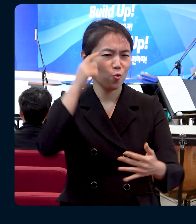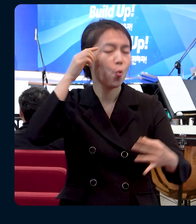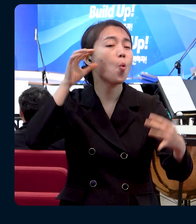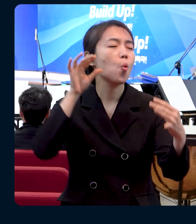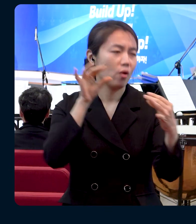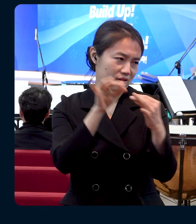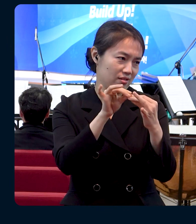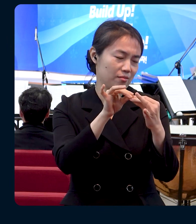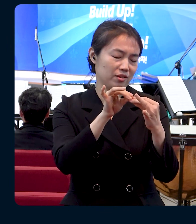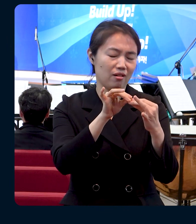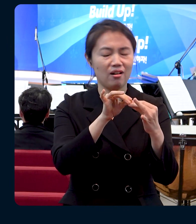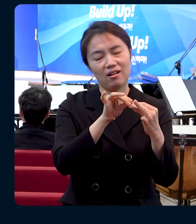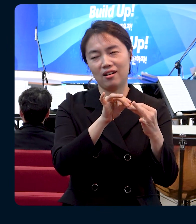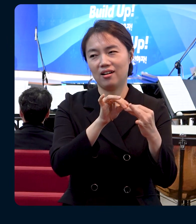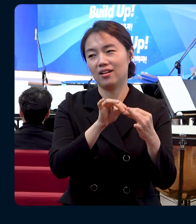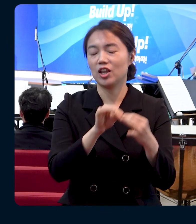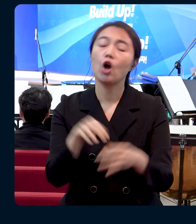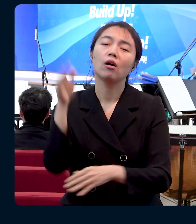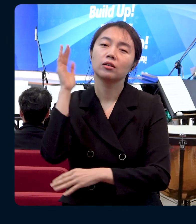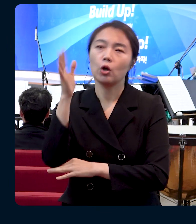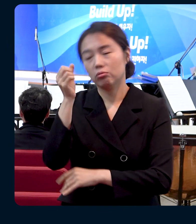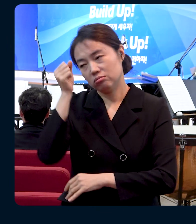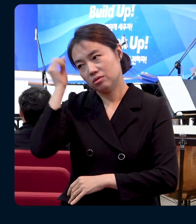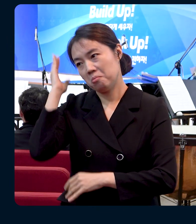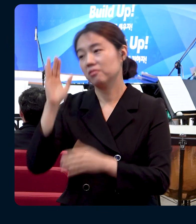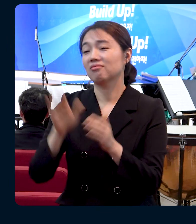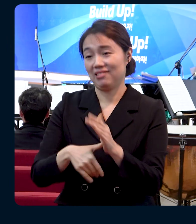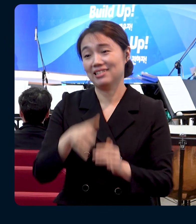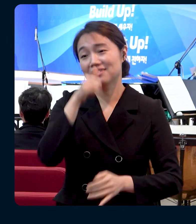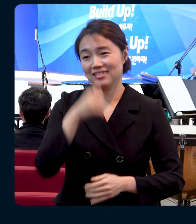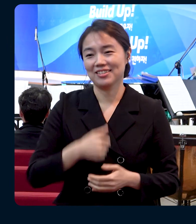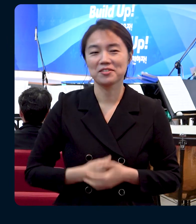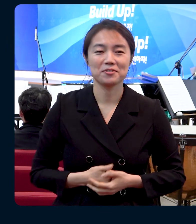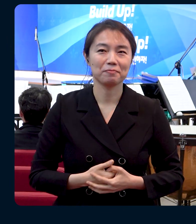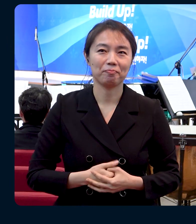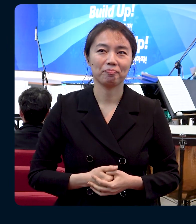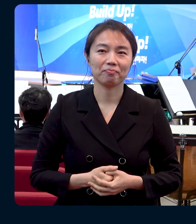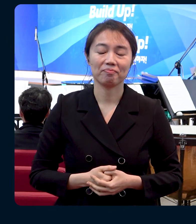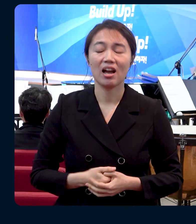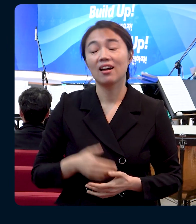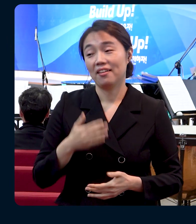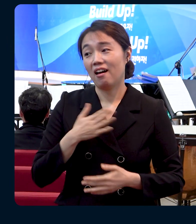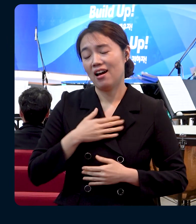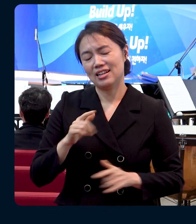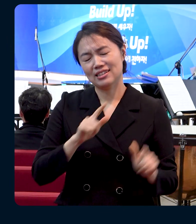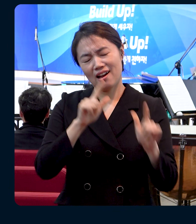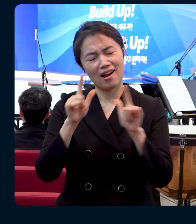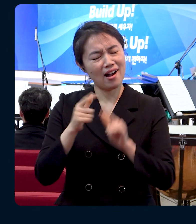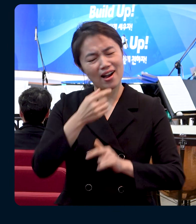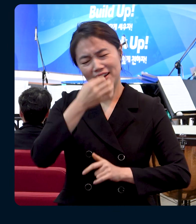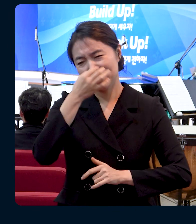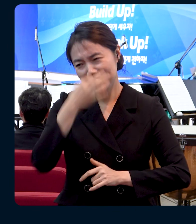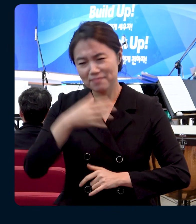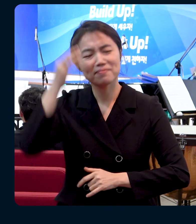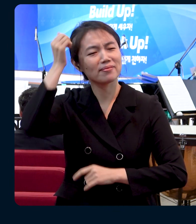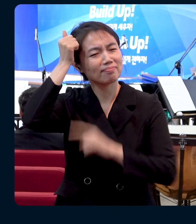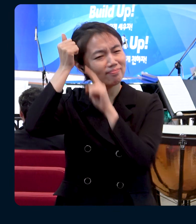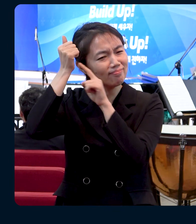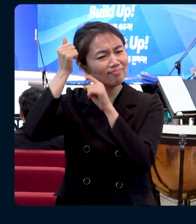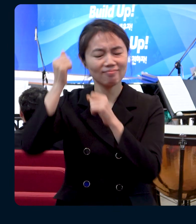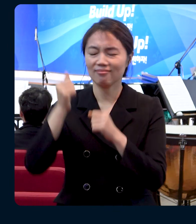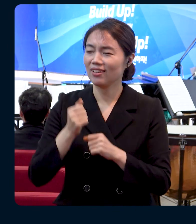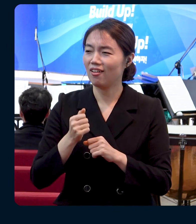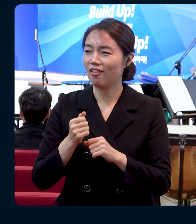순간 마음을 빼앗길 때가 있습니다. 정말 삶 가운데 힘들었던 기억은 시간이 아무리 지나가도